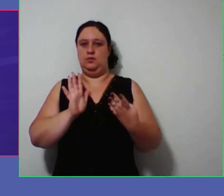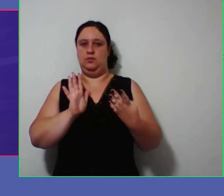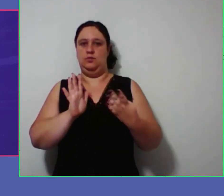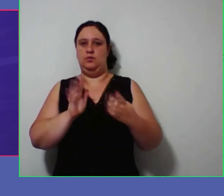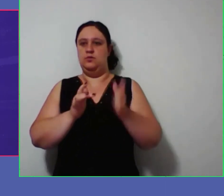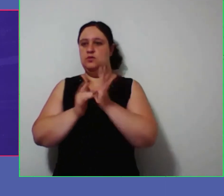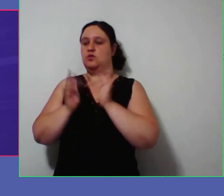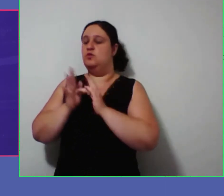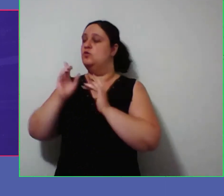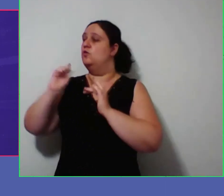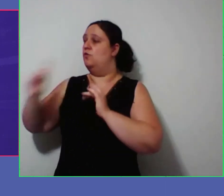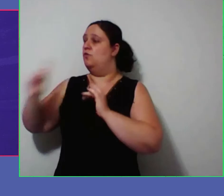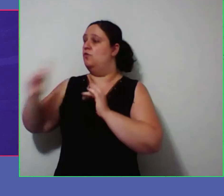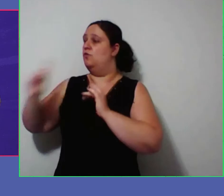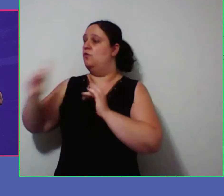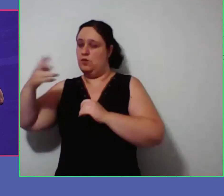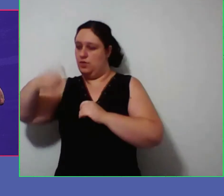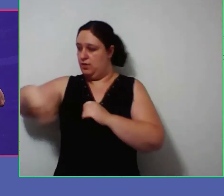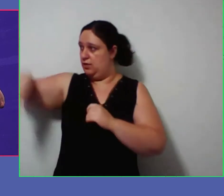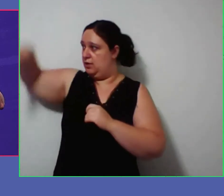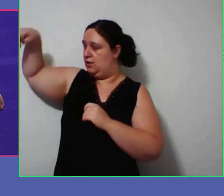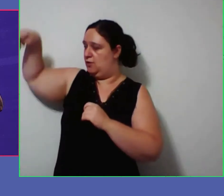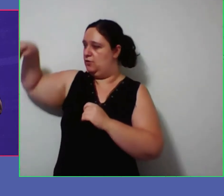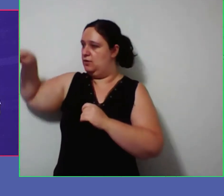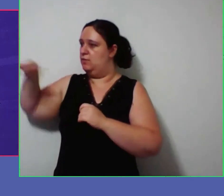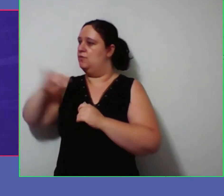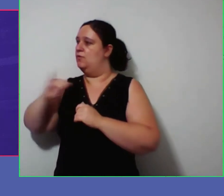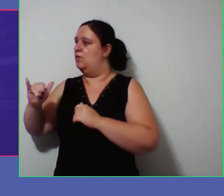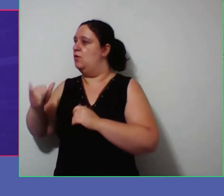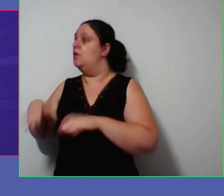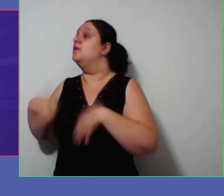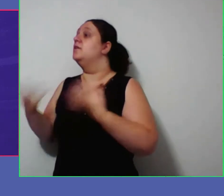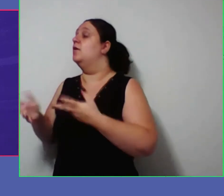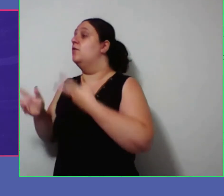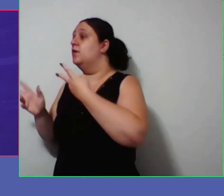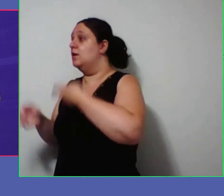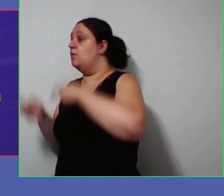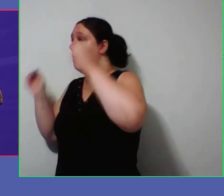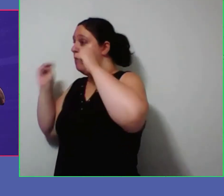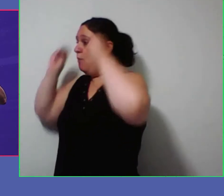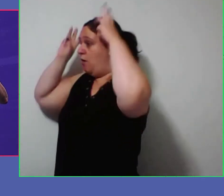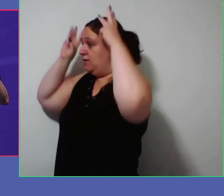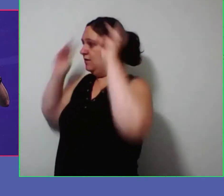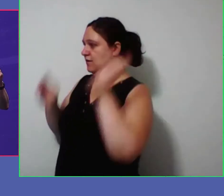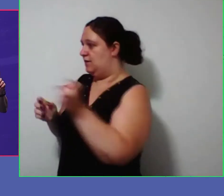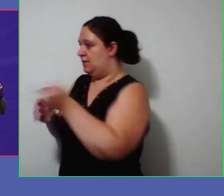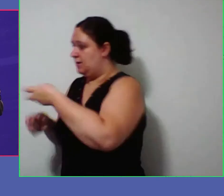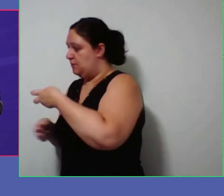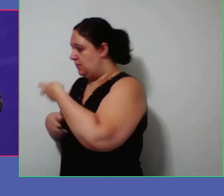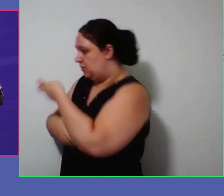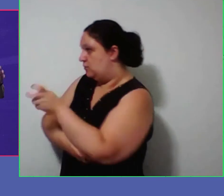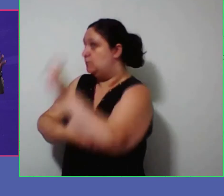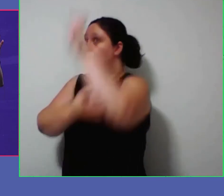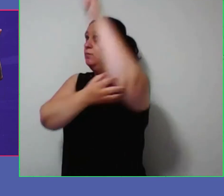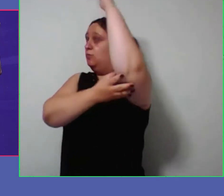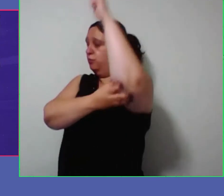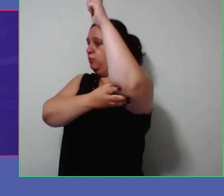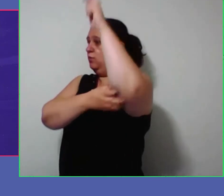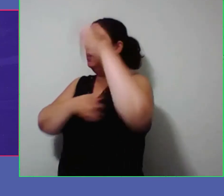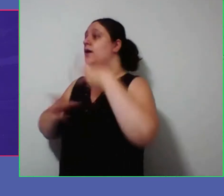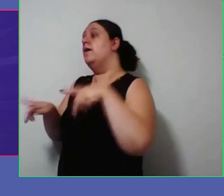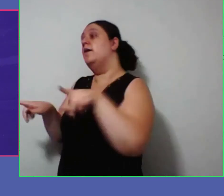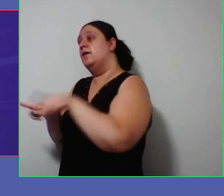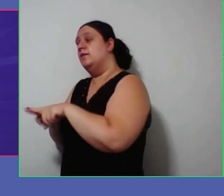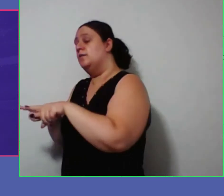do modo por que Moisés levantou a serpente no deserto, assim importa que o Filho do Homem seja